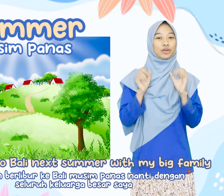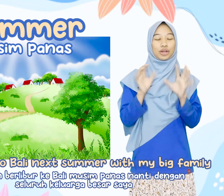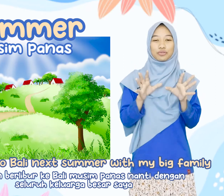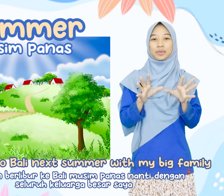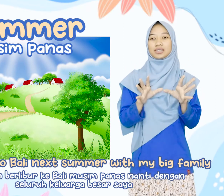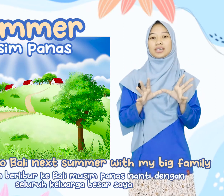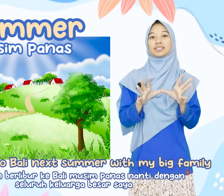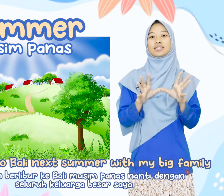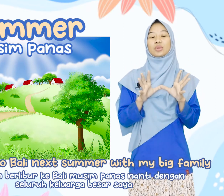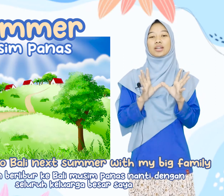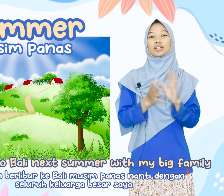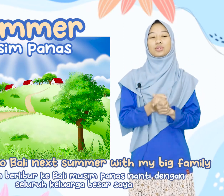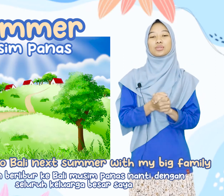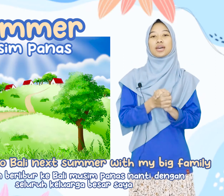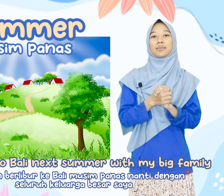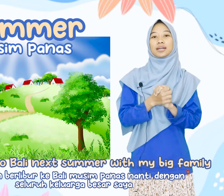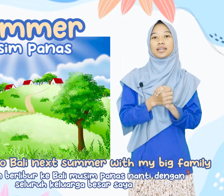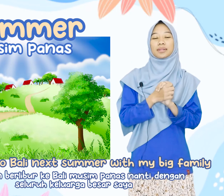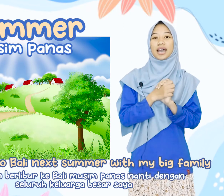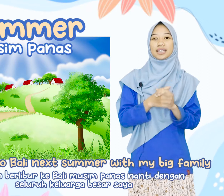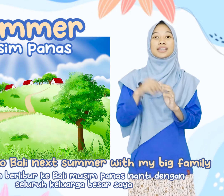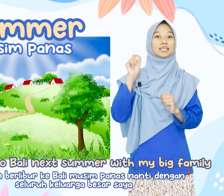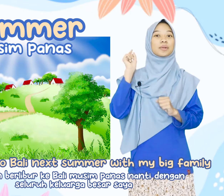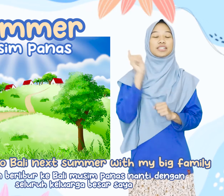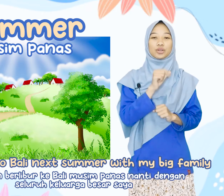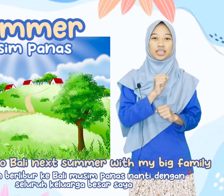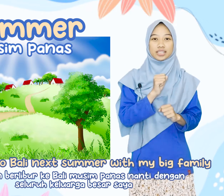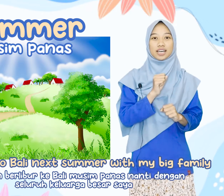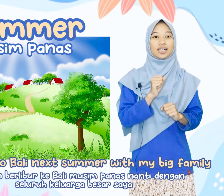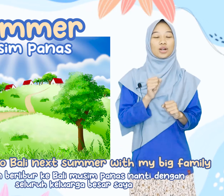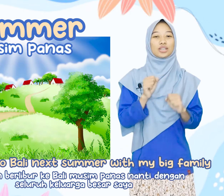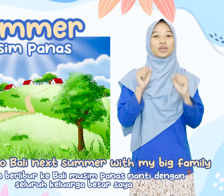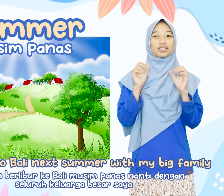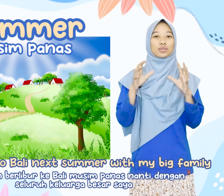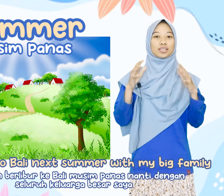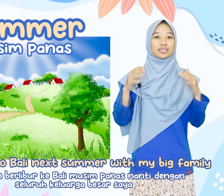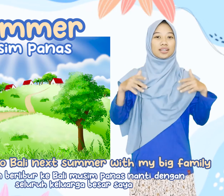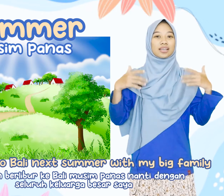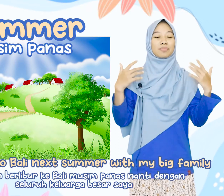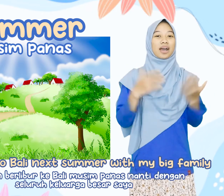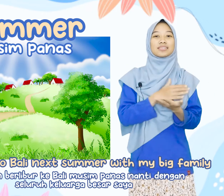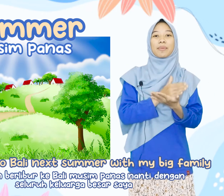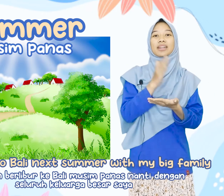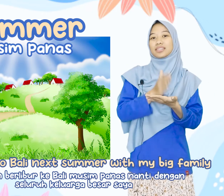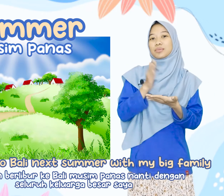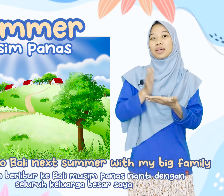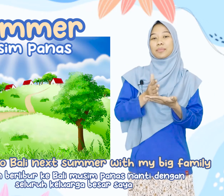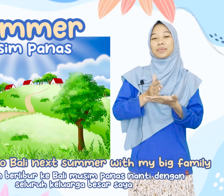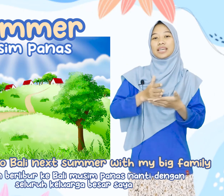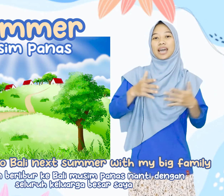your information, di luar negeri itu jarang banget ada matahari, nggak seperti di Indonesia. Kalau di Indonesia tuh kita sering, bahkan setiap hari kita bisa melihat